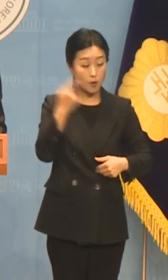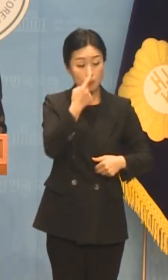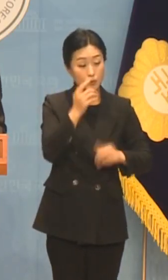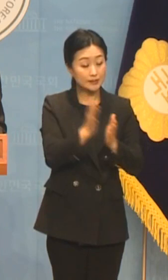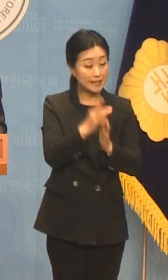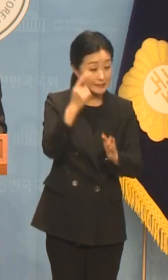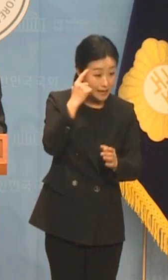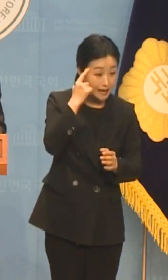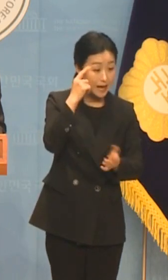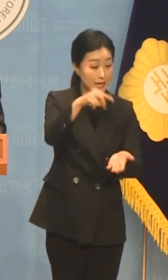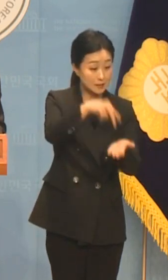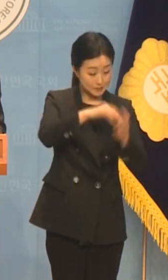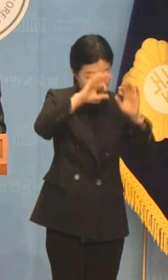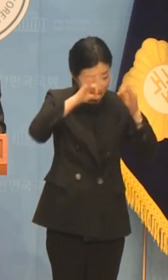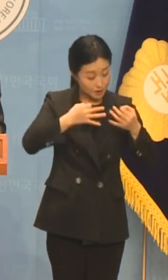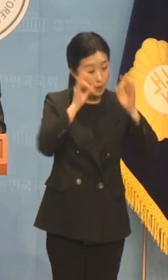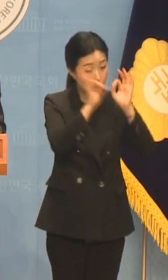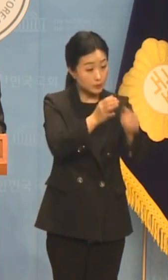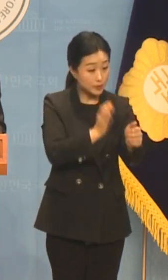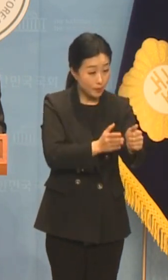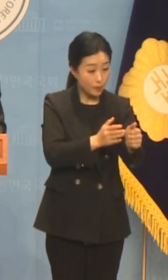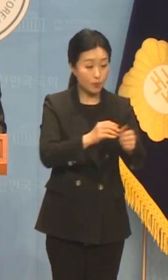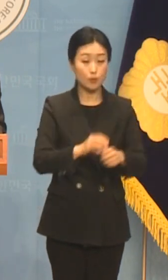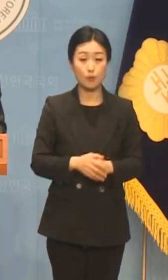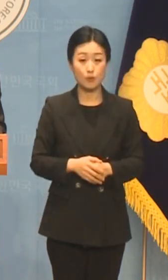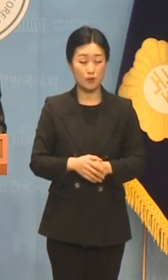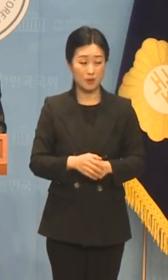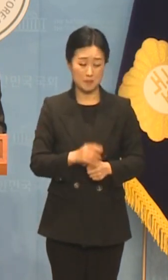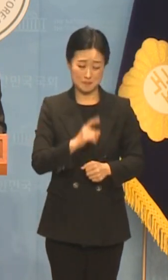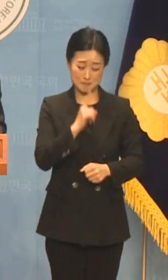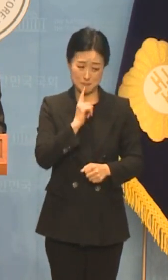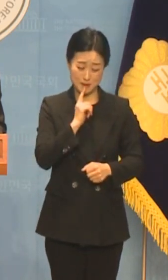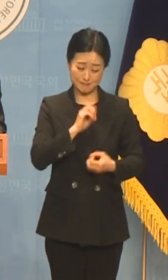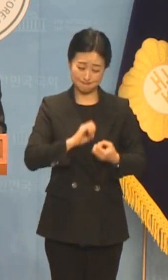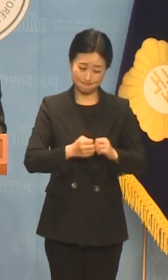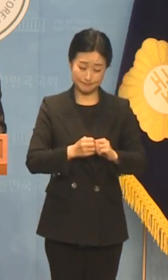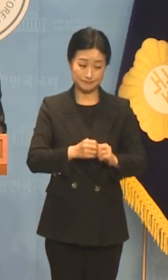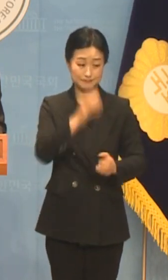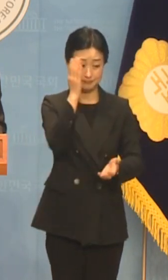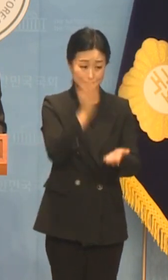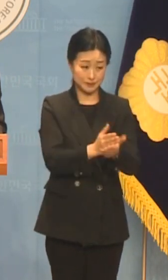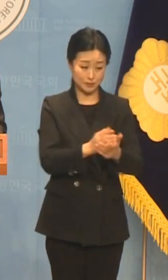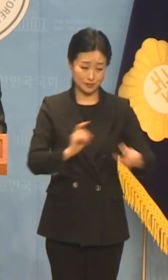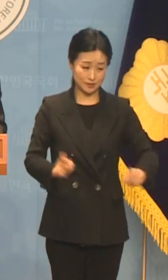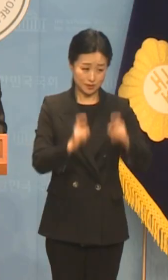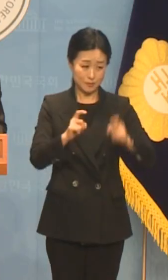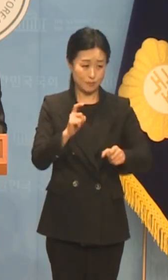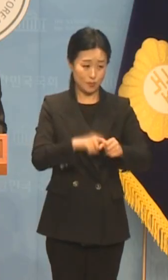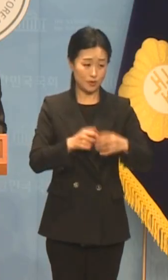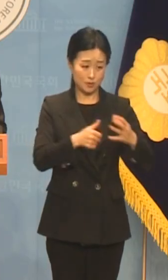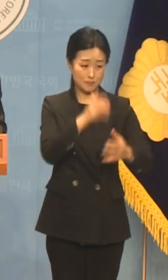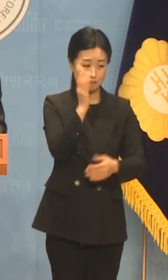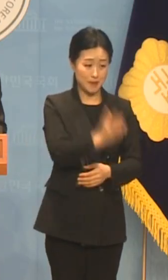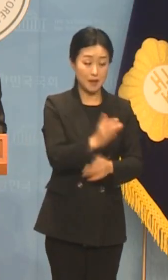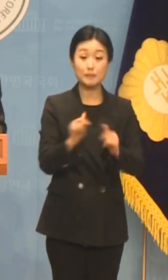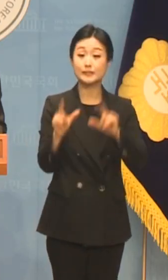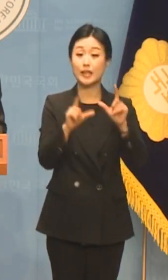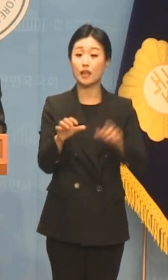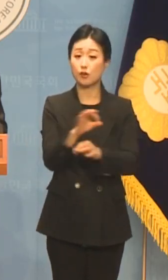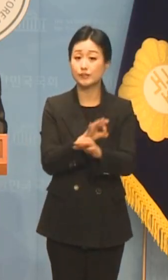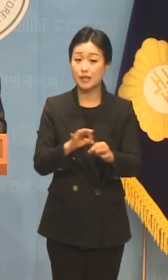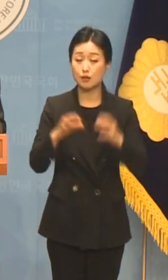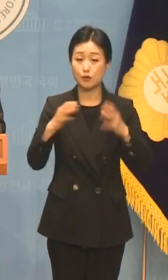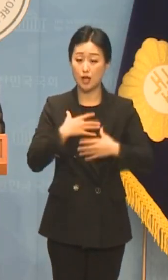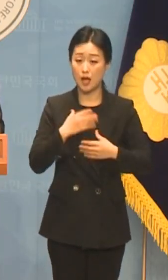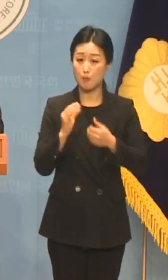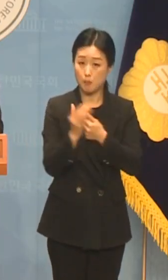주장과 입장을 돌아보고 무책임한 정쟁을 멈춰야 합니다. 또한 민생 경제와 국가